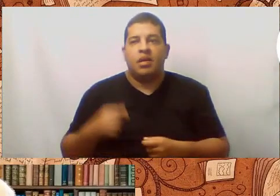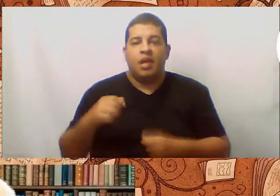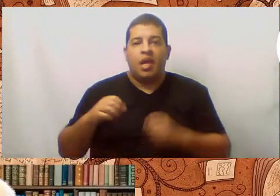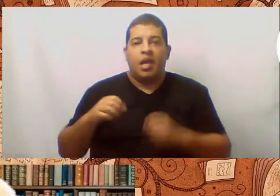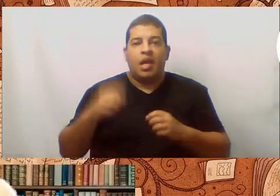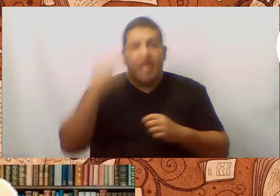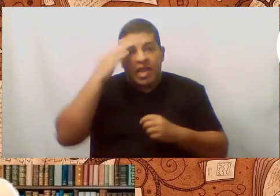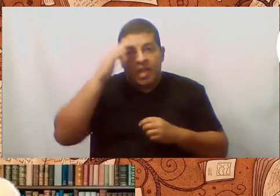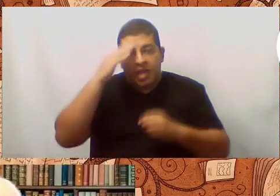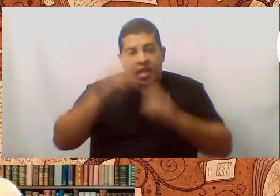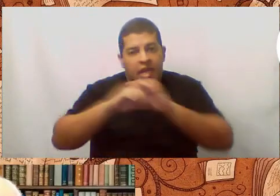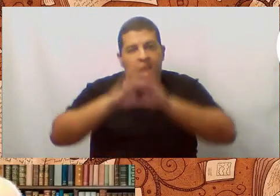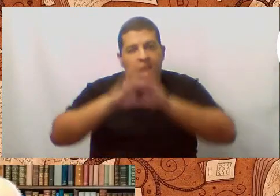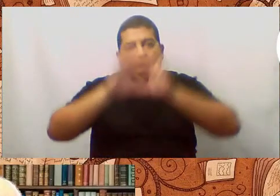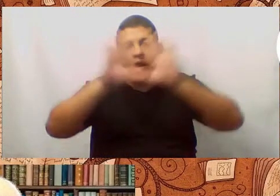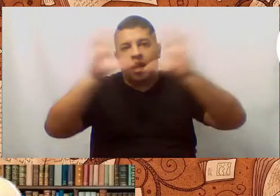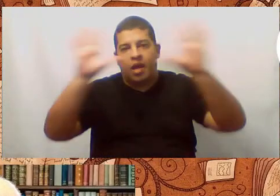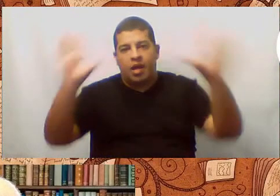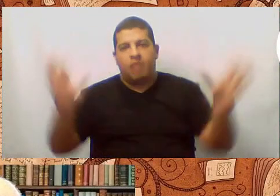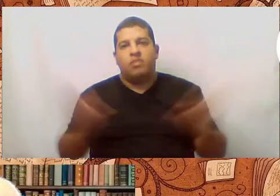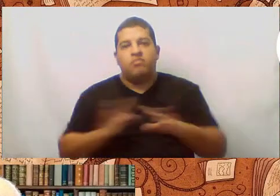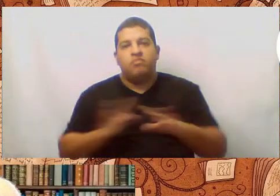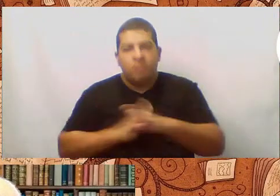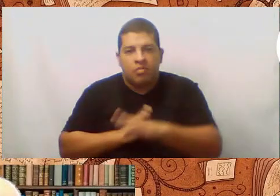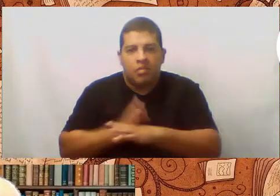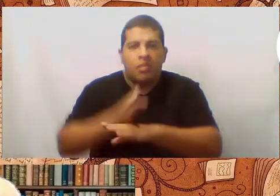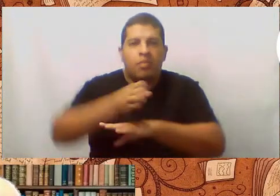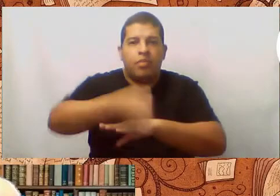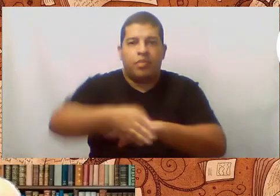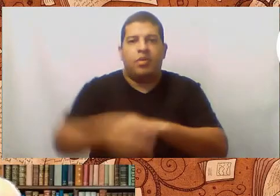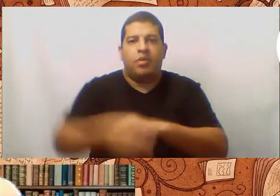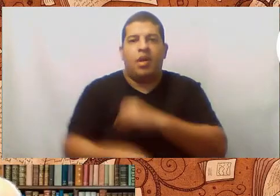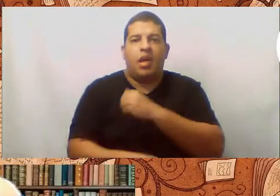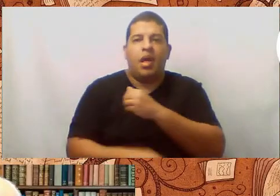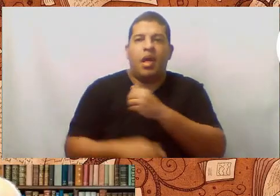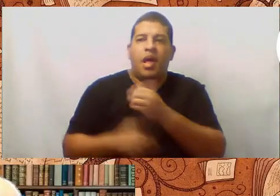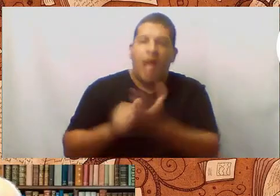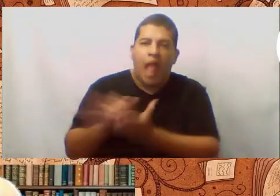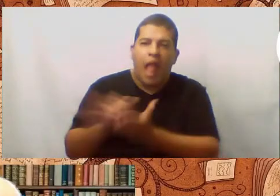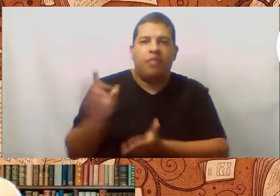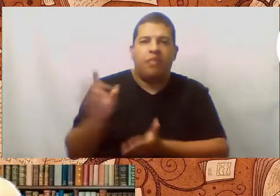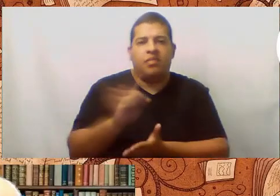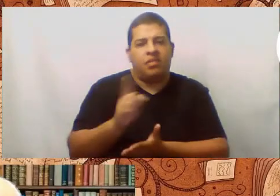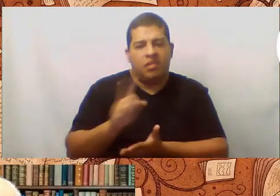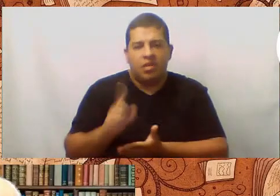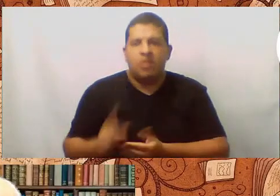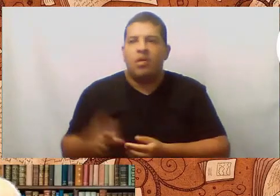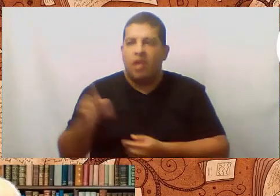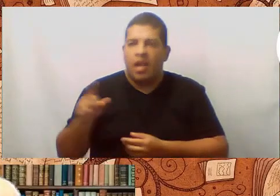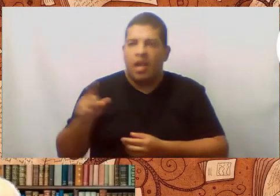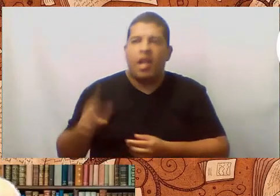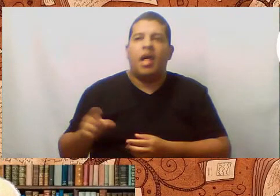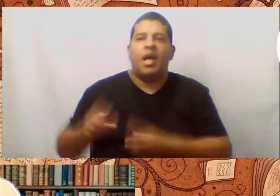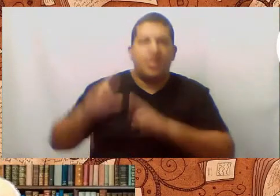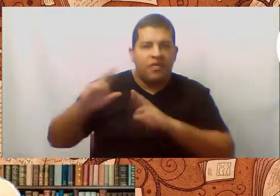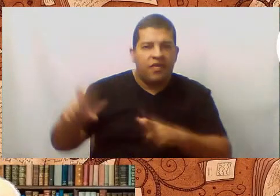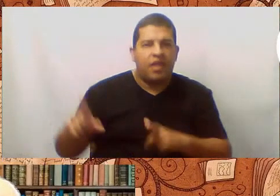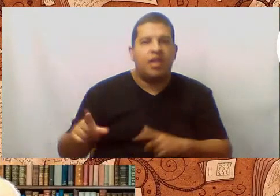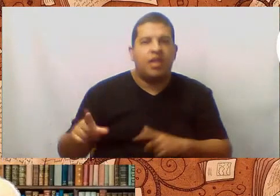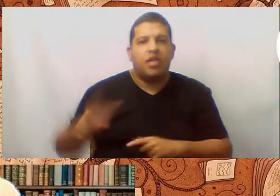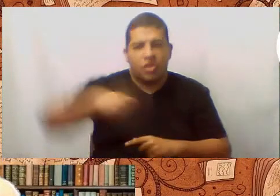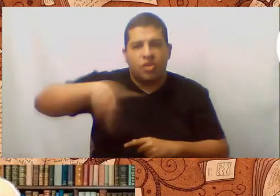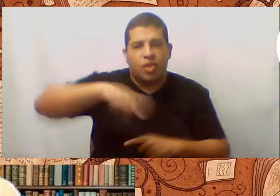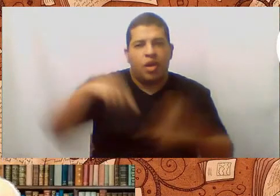essa prática fascista de eliminação do diferente como adversário, e nós temos que aprender